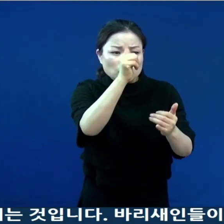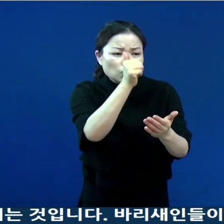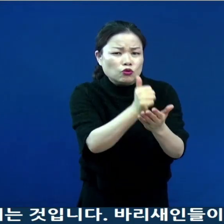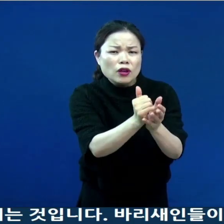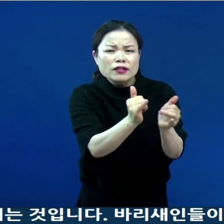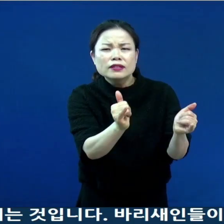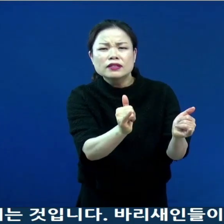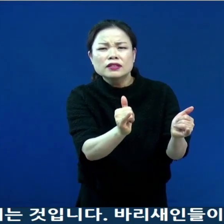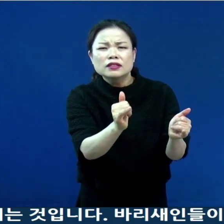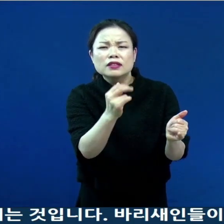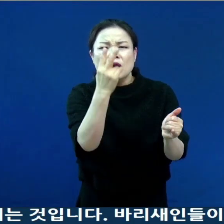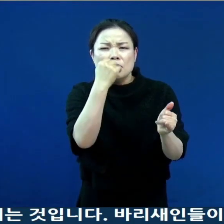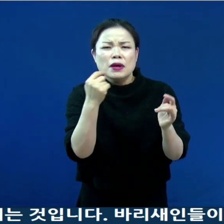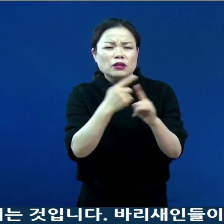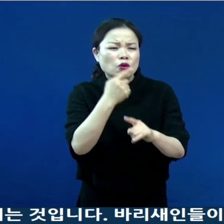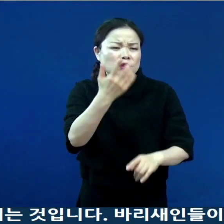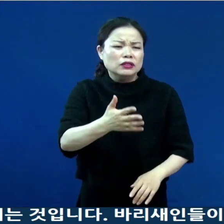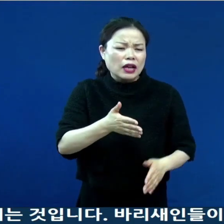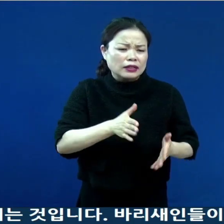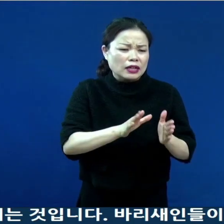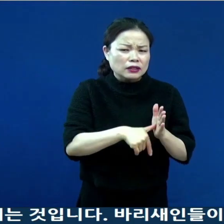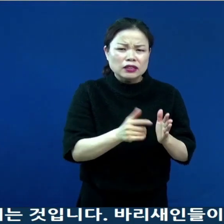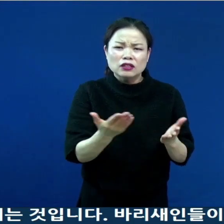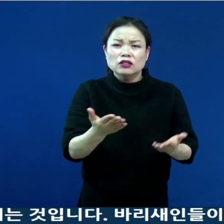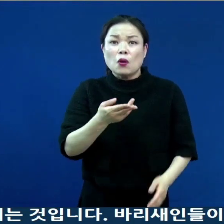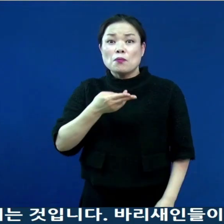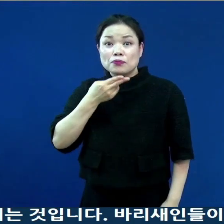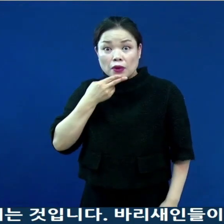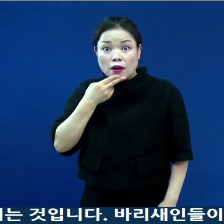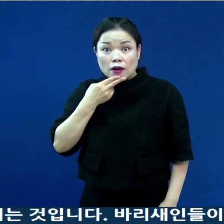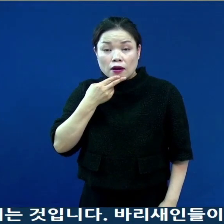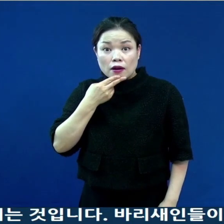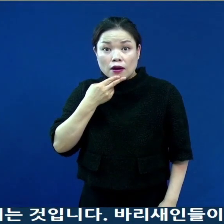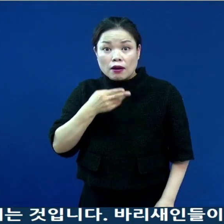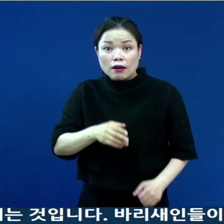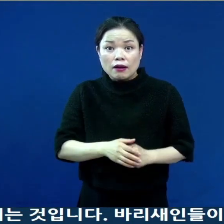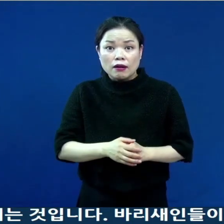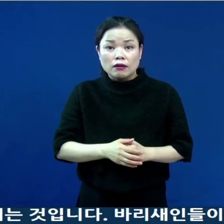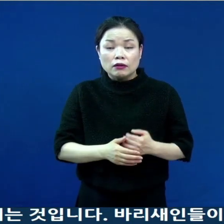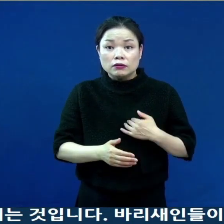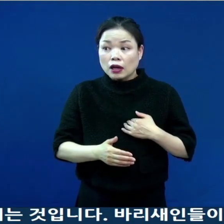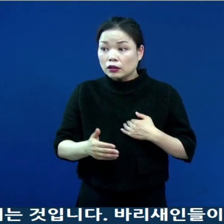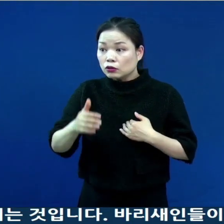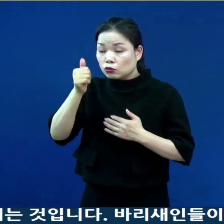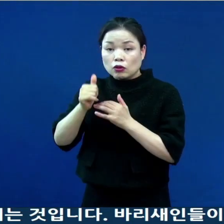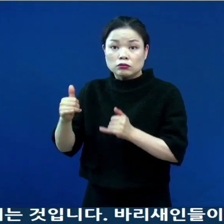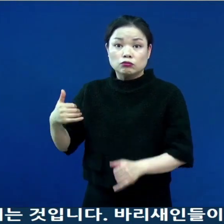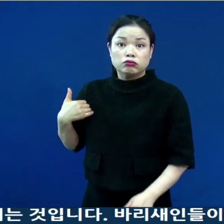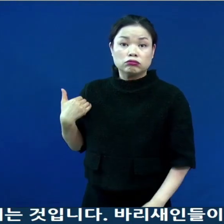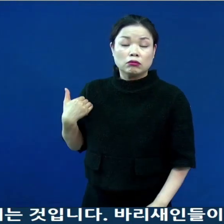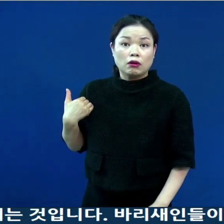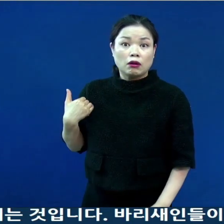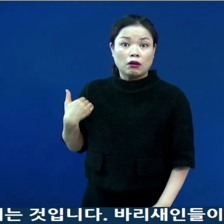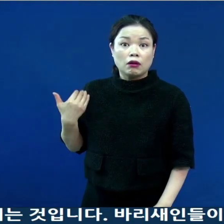어떻게 맹인을 고치냐? 날 때부터 그런 일 없다. 그러니까 나는 그 사람이 죄인인지